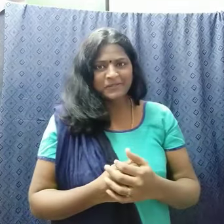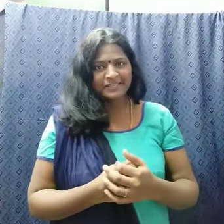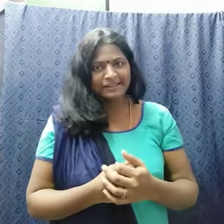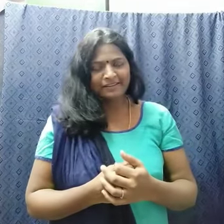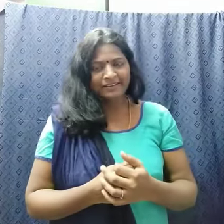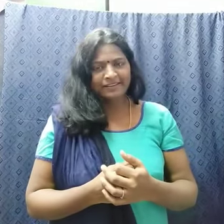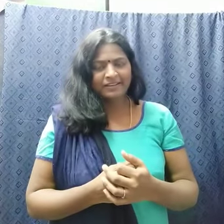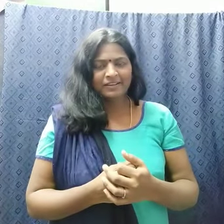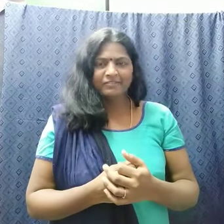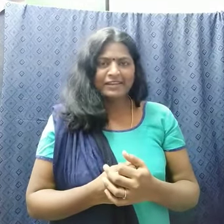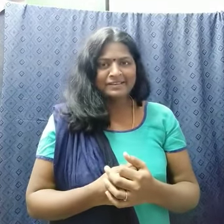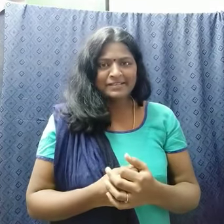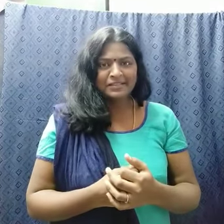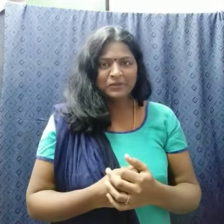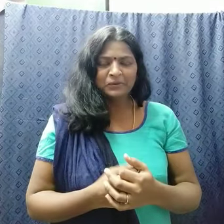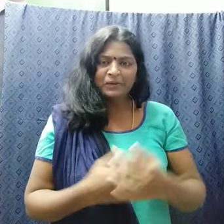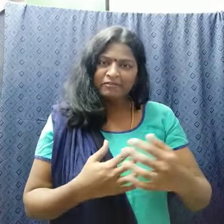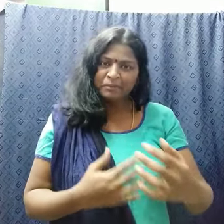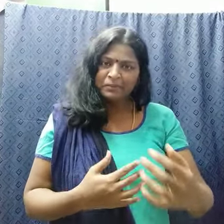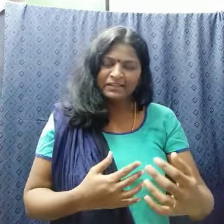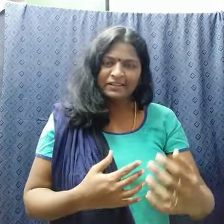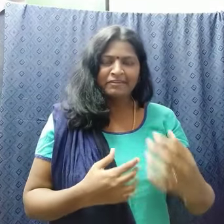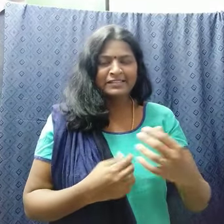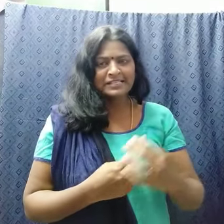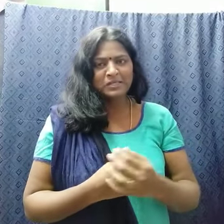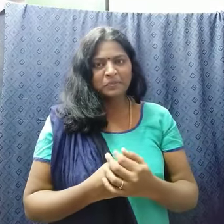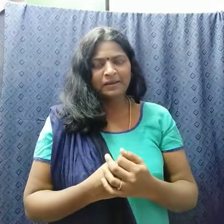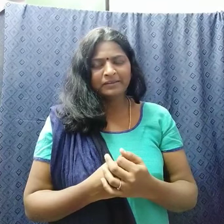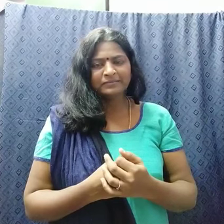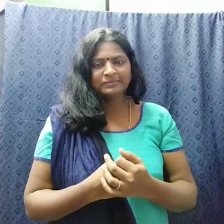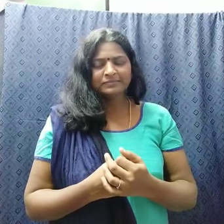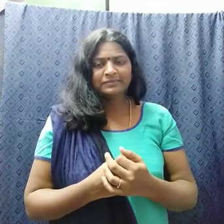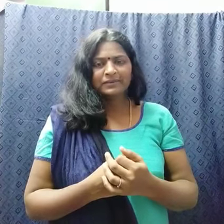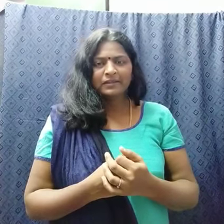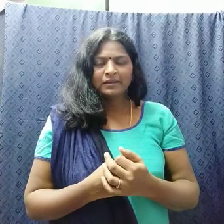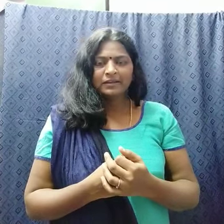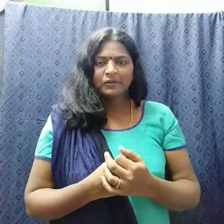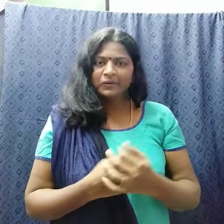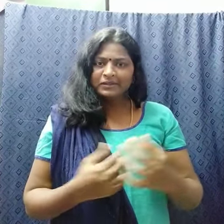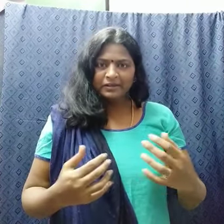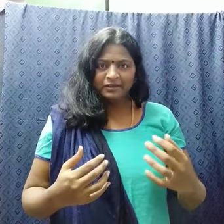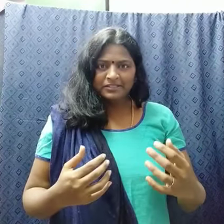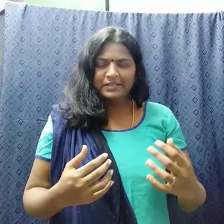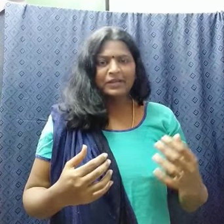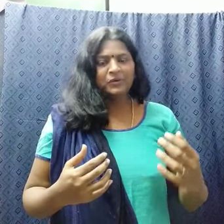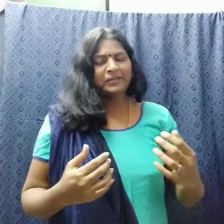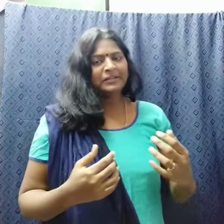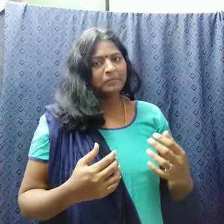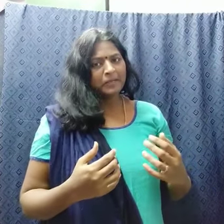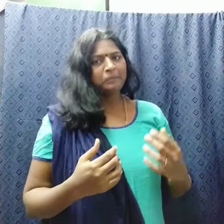தானே வேலையில சேர்த்துருக்கோம். அவ அப்படிதானே வேலை செஞ்சிருப்பா. ஒரு சென்னையில ஒரு மிகப்பெரிய